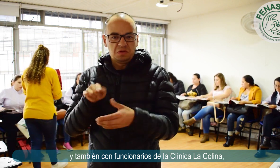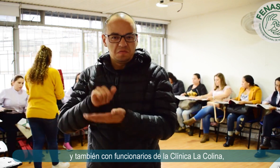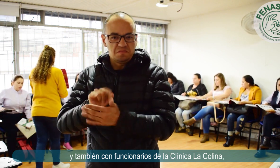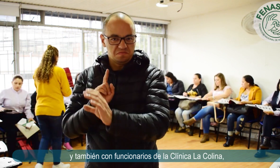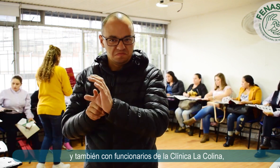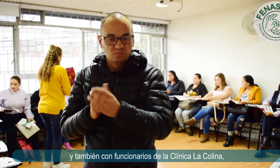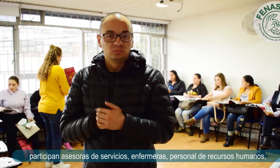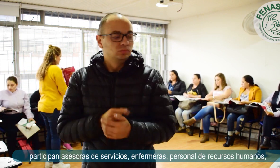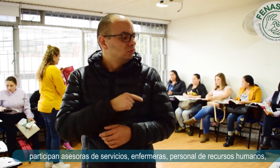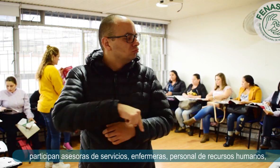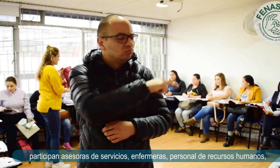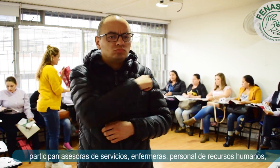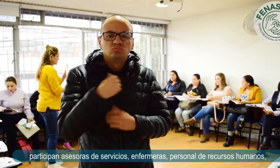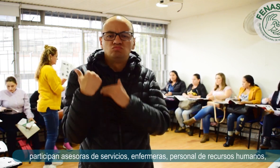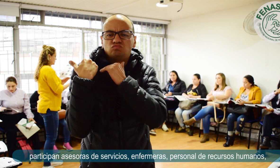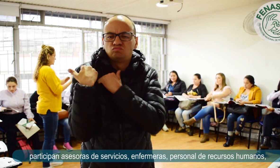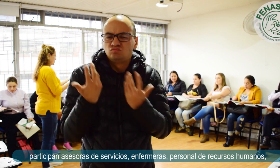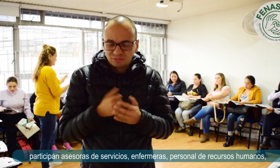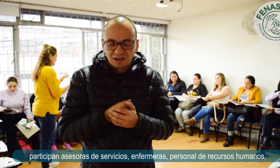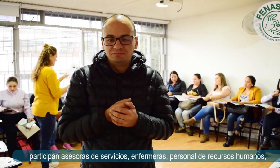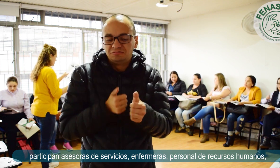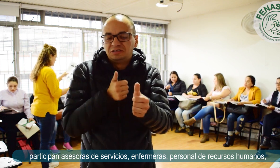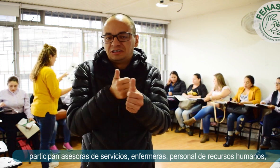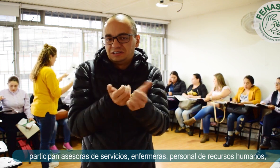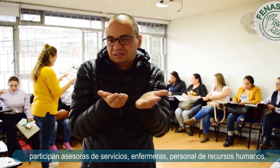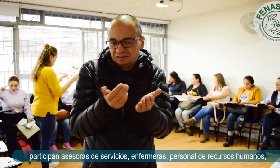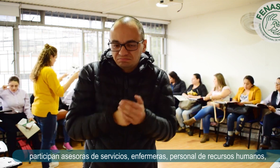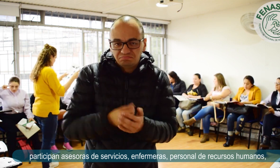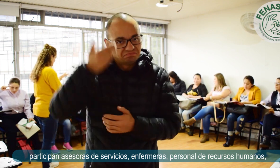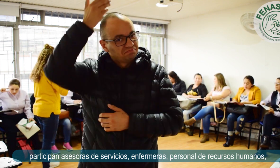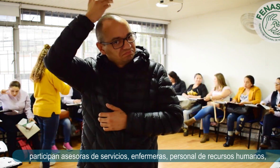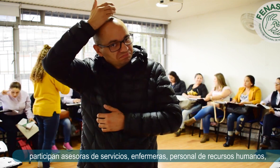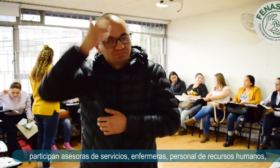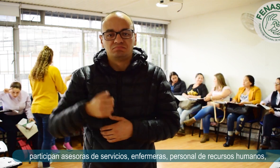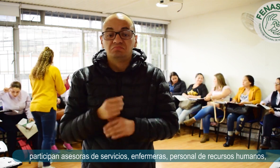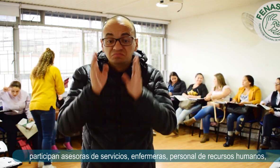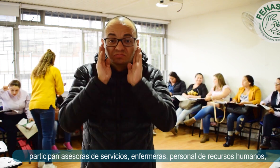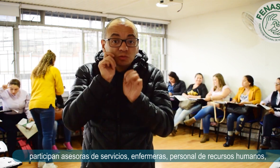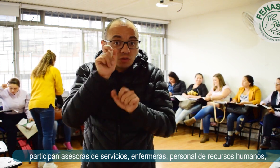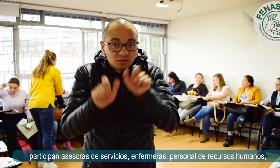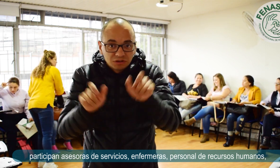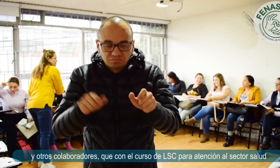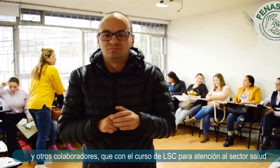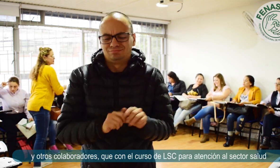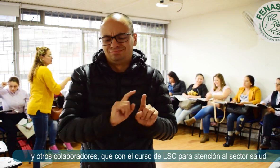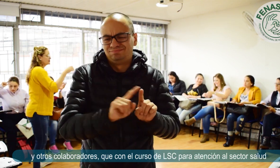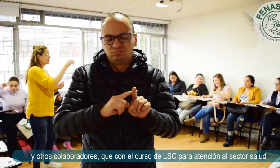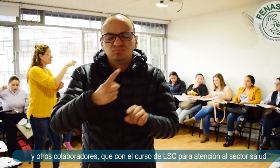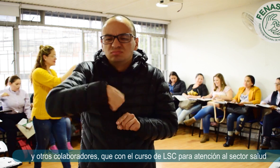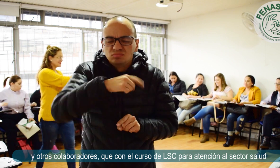Participan asesoras de servicios, enfermeras, personal de recursos humanos y otros colaboradores que con el